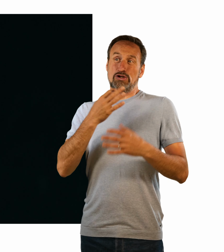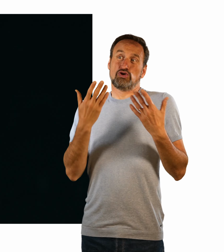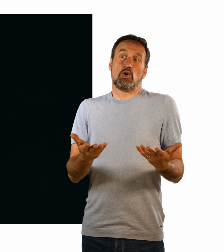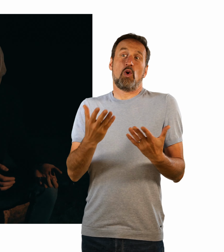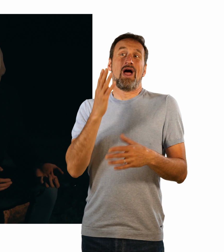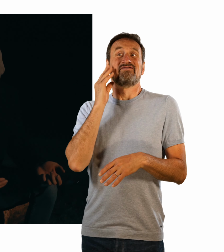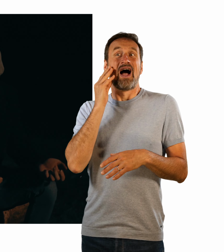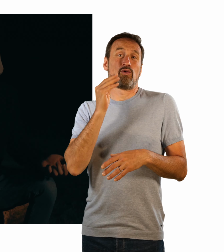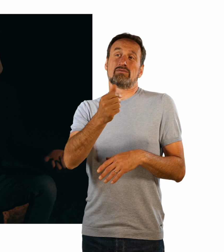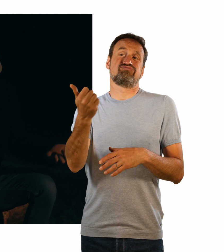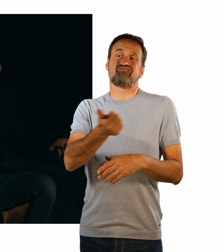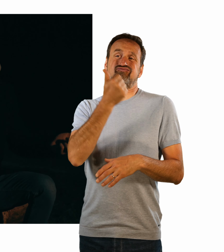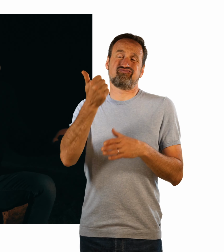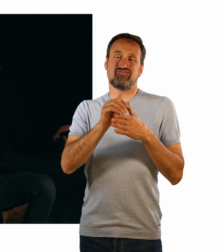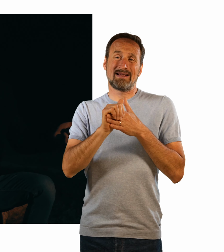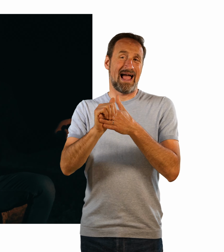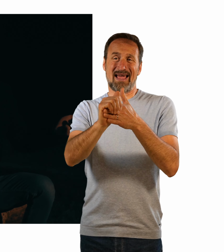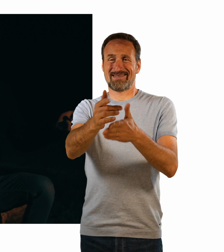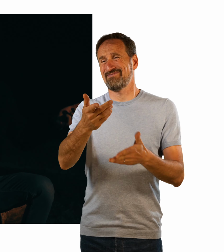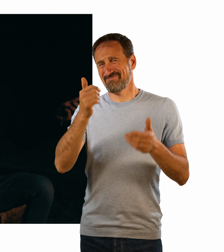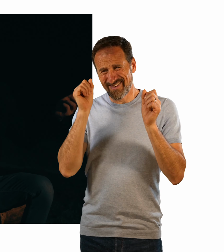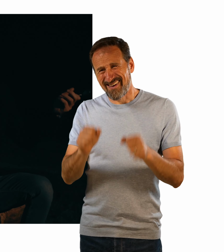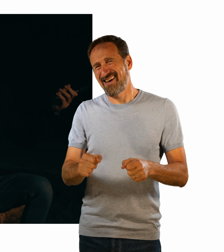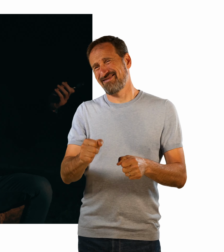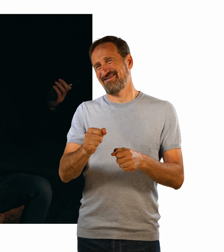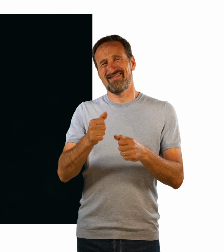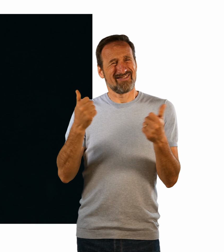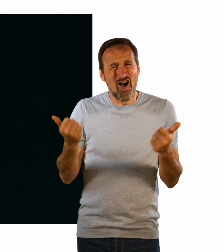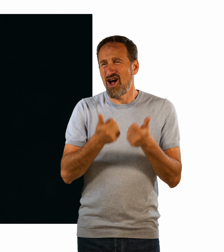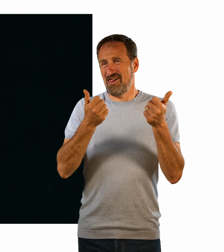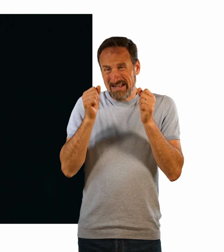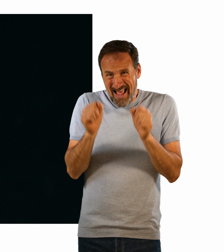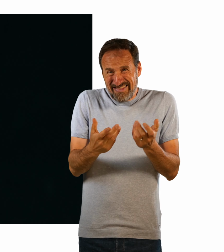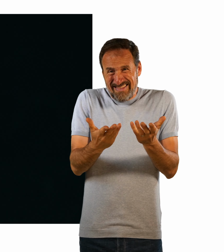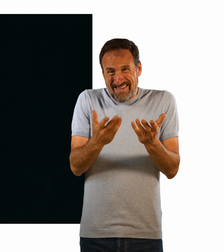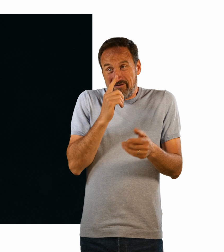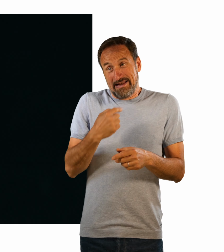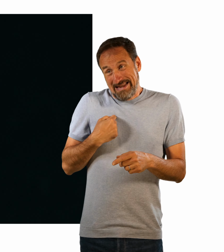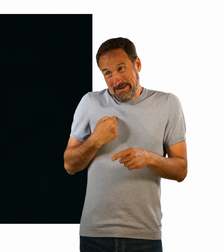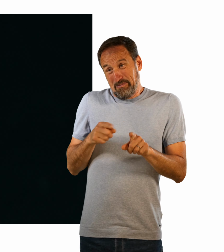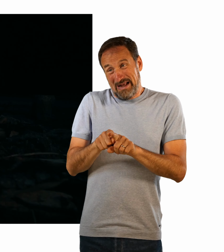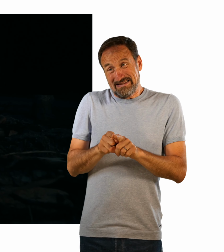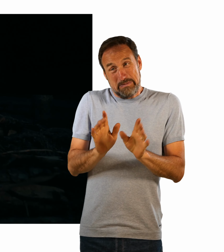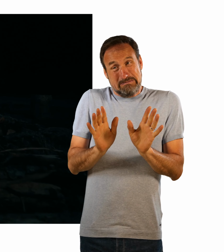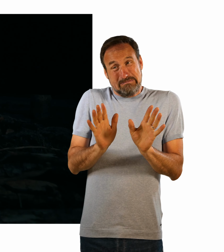Experience hätte haben können. Es war einfach rund, es hätte echt schön werden können, wäre ich dafür gemacht.